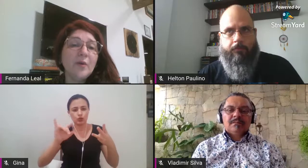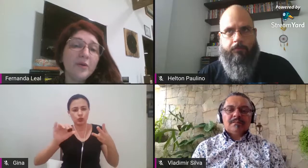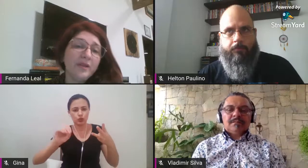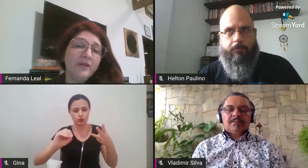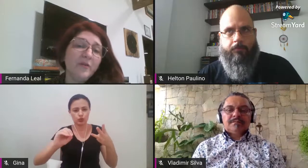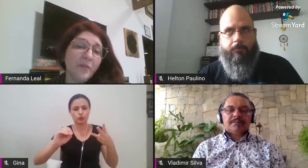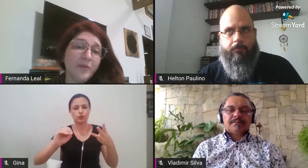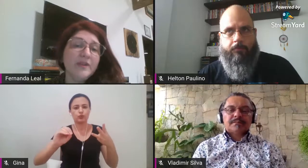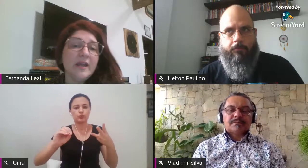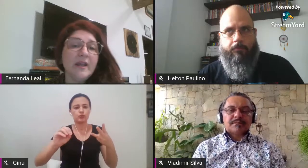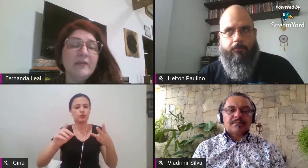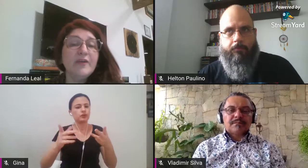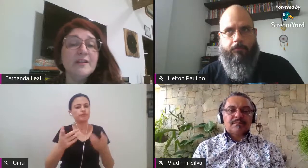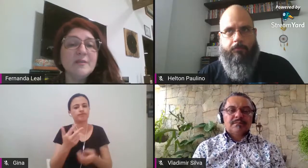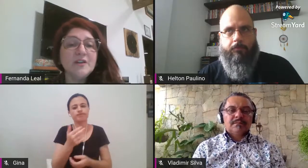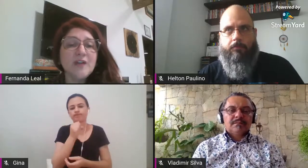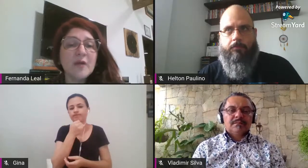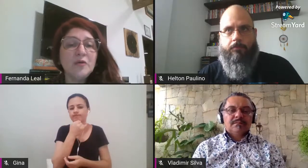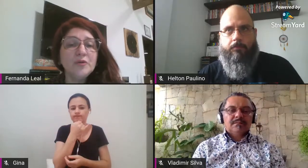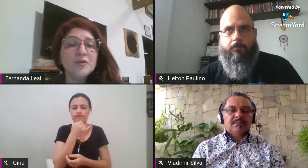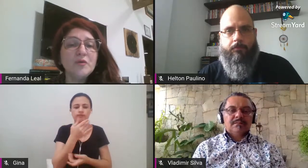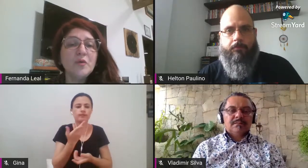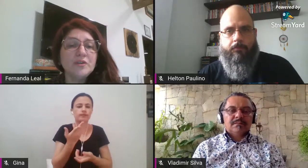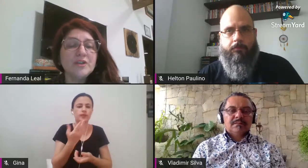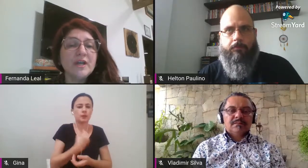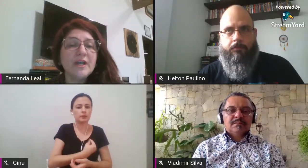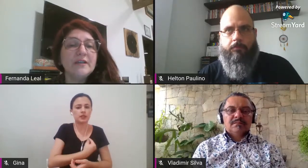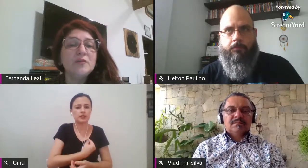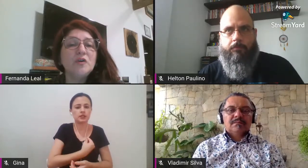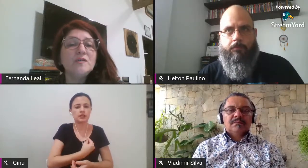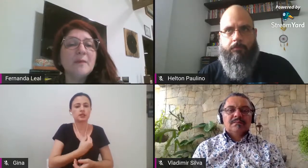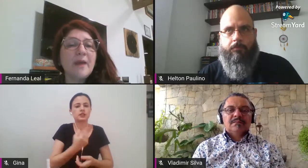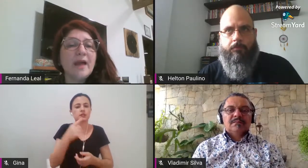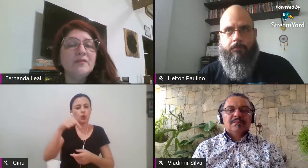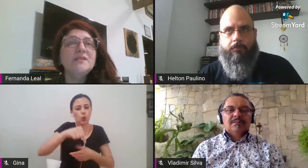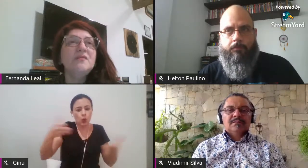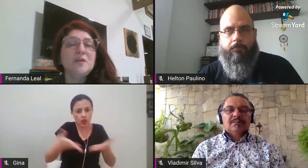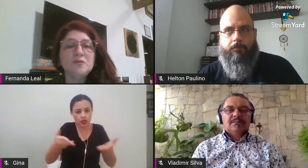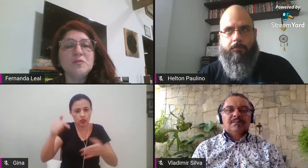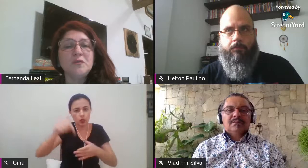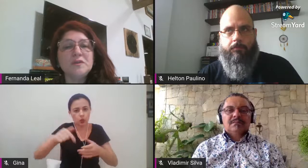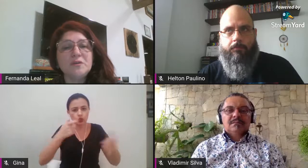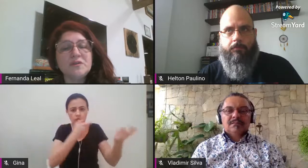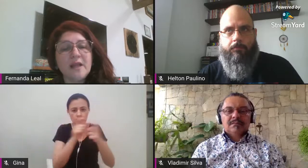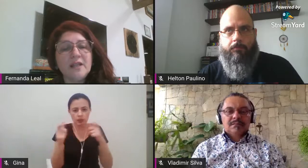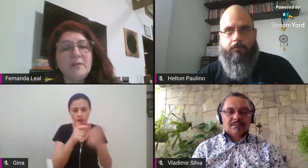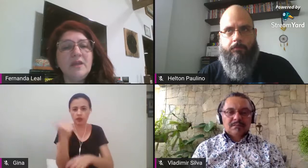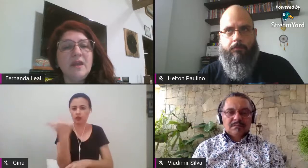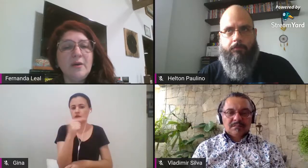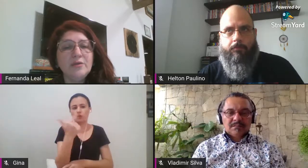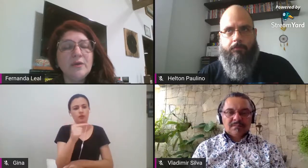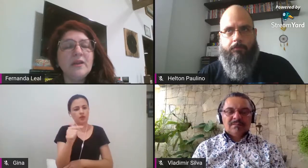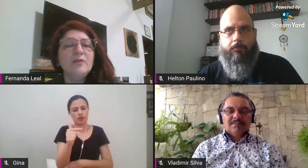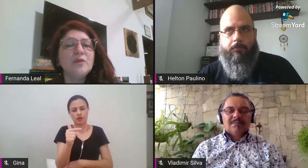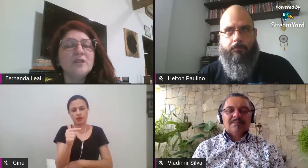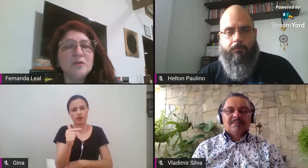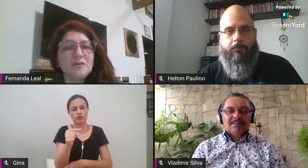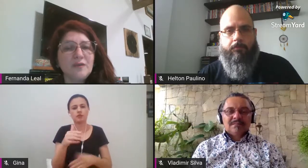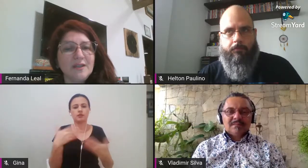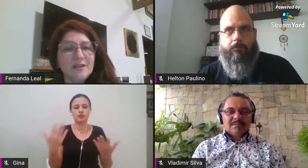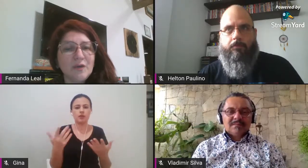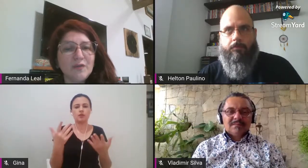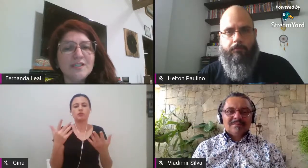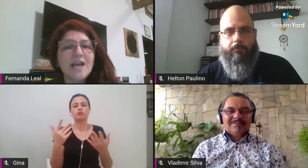e não pôde, né, infelizmente, estar conosco hoje. Então, nosso debate vai ser feito com os professores Vladimir e Elton, a quem eu dou